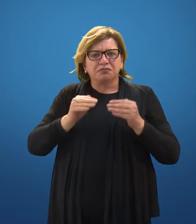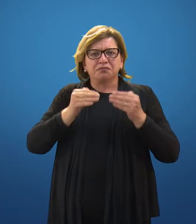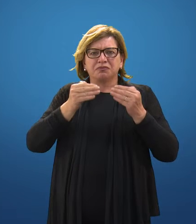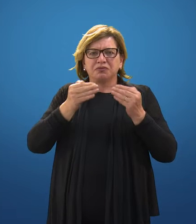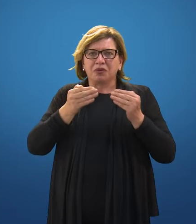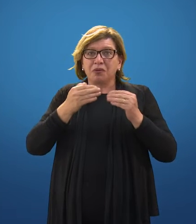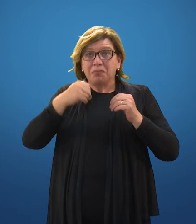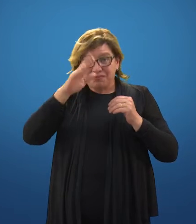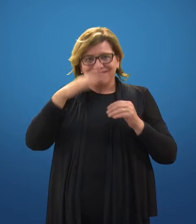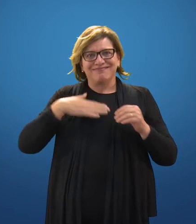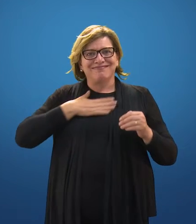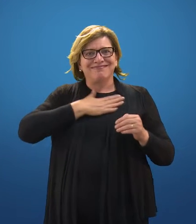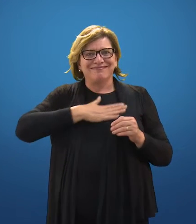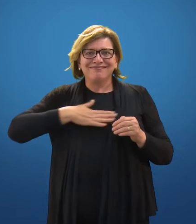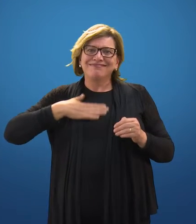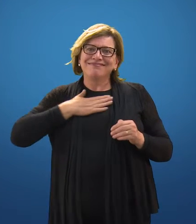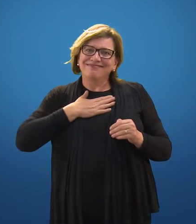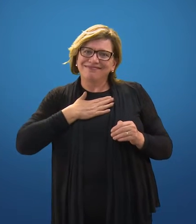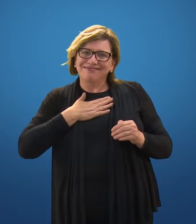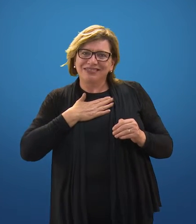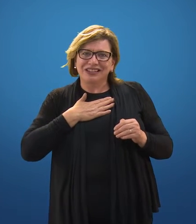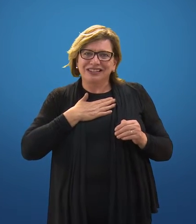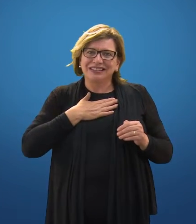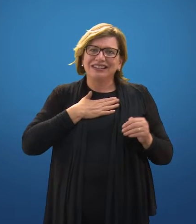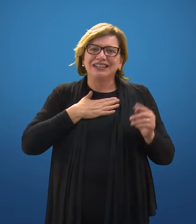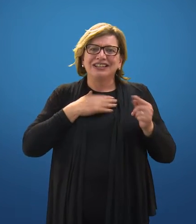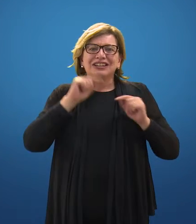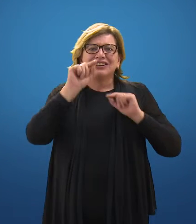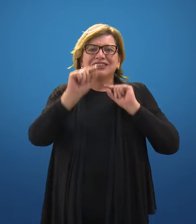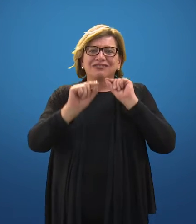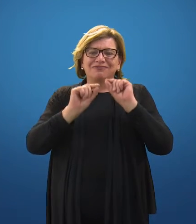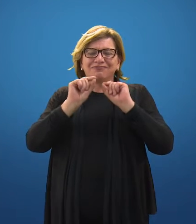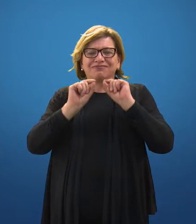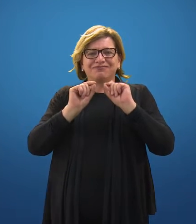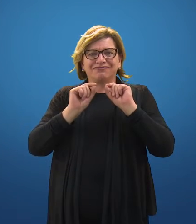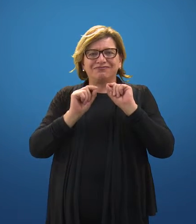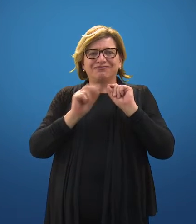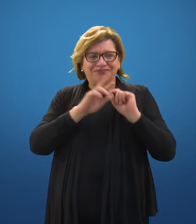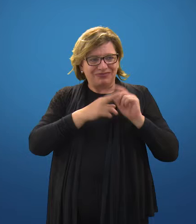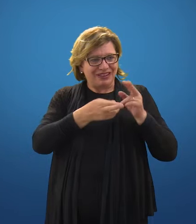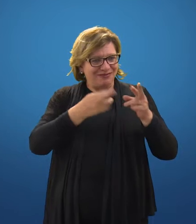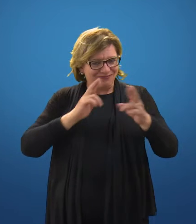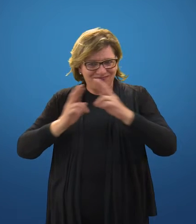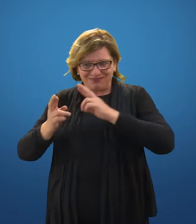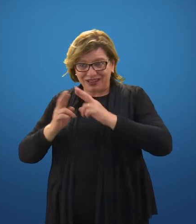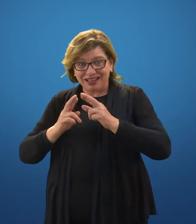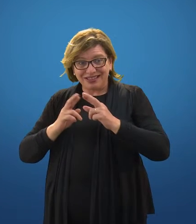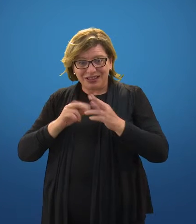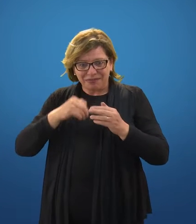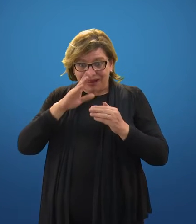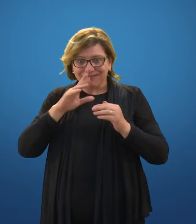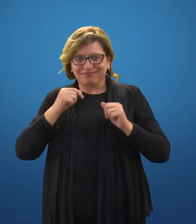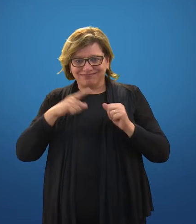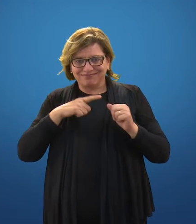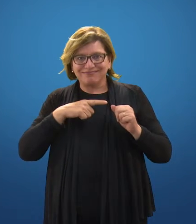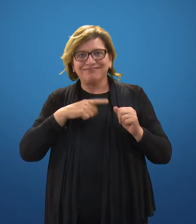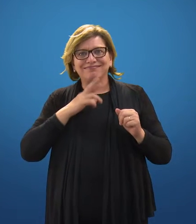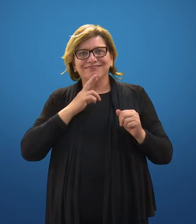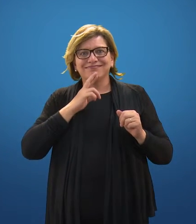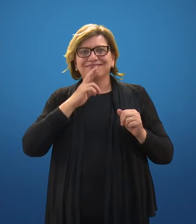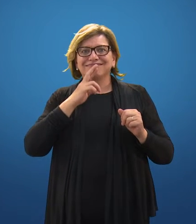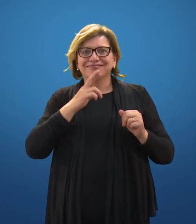o sabor que mais apareceu, né, nas respostas das preferências desse grupo,